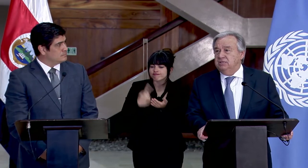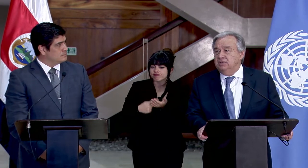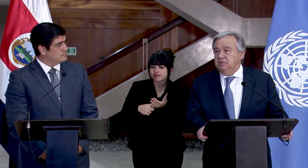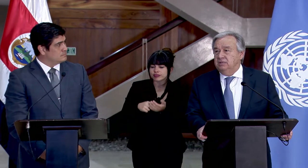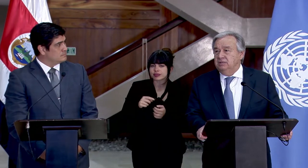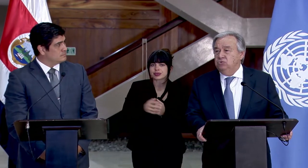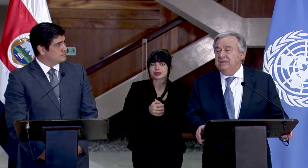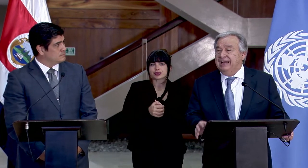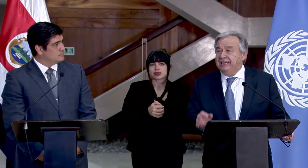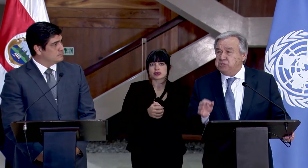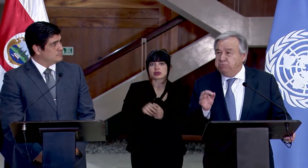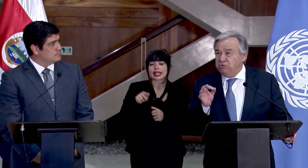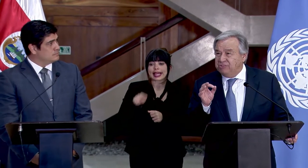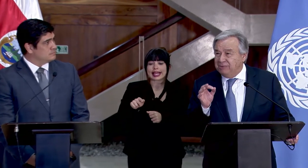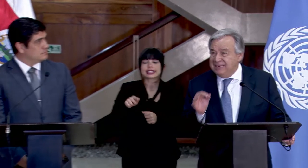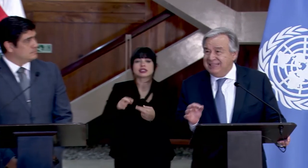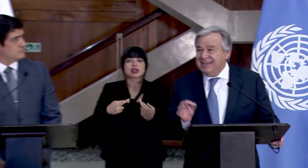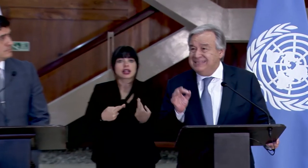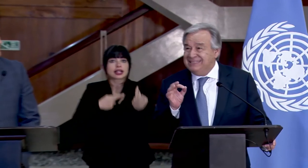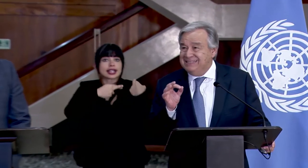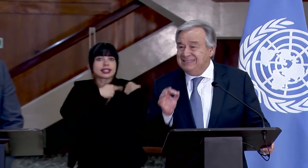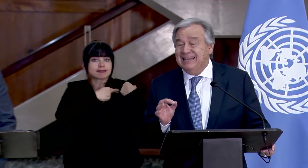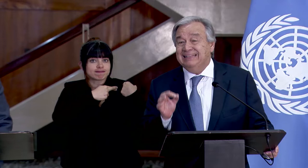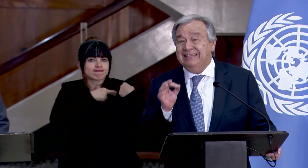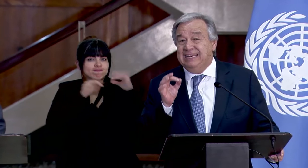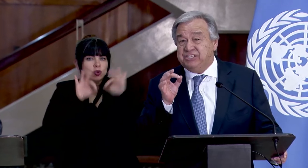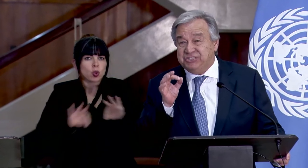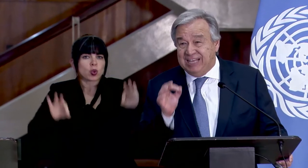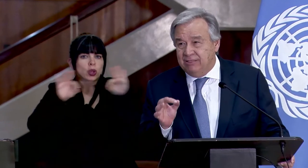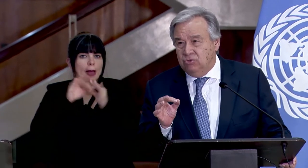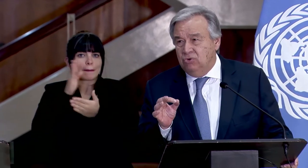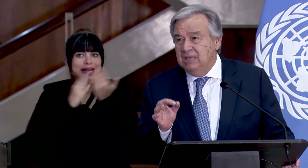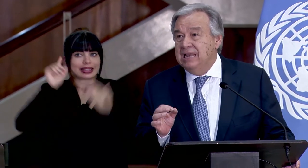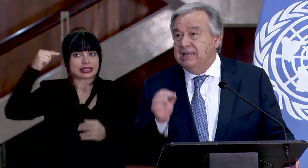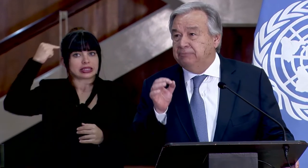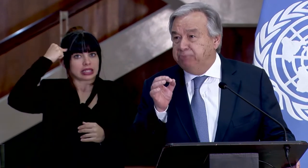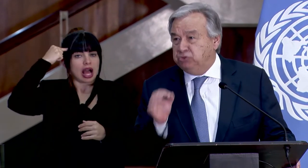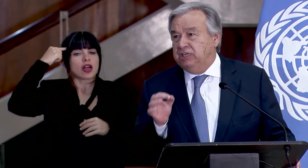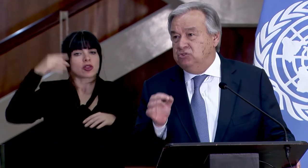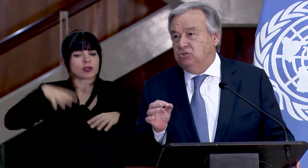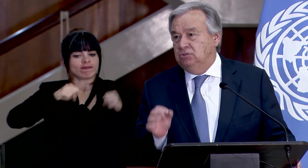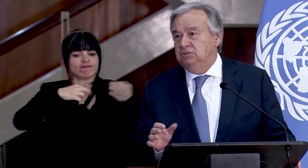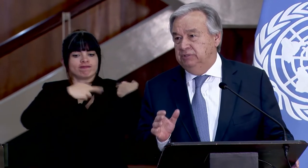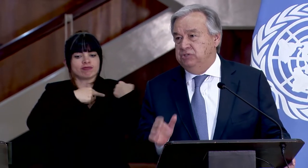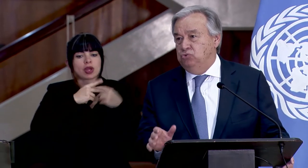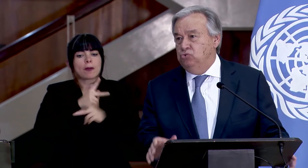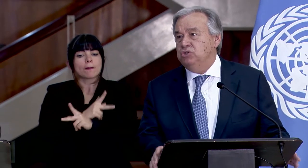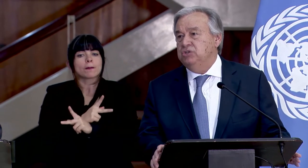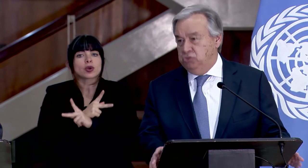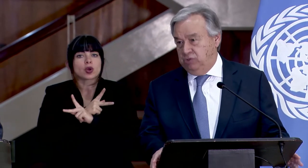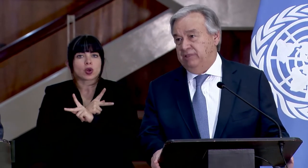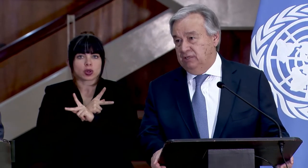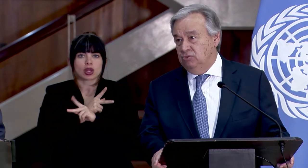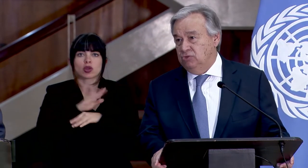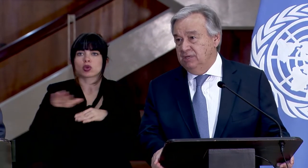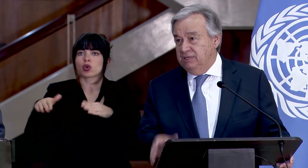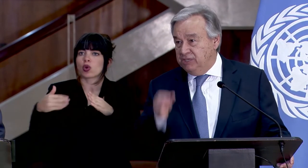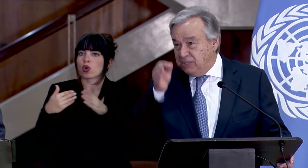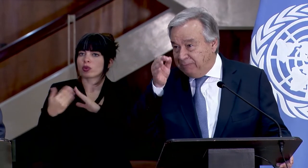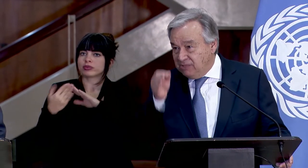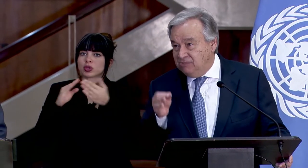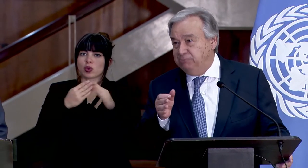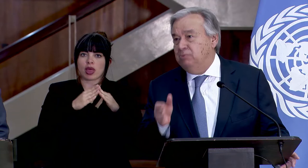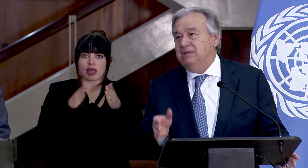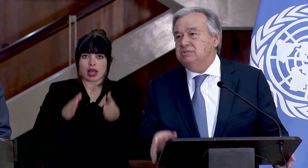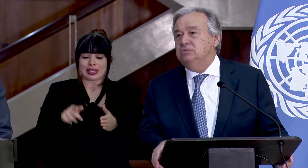es una responsabilidad esencial del Estado la protección de sus ciudadanos. Y